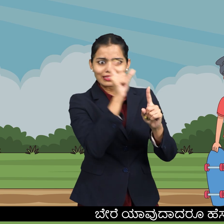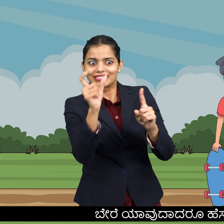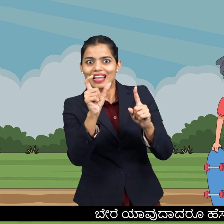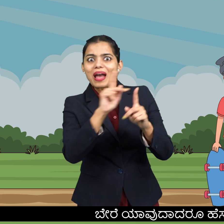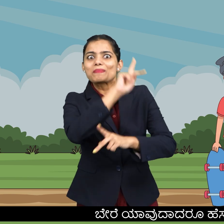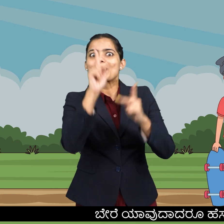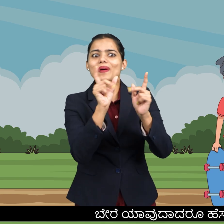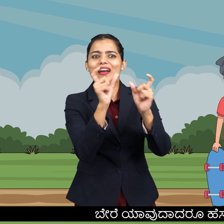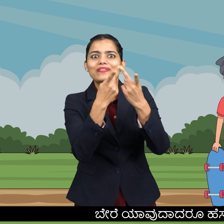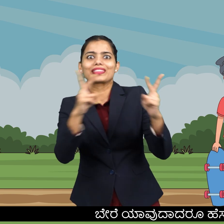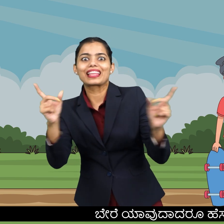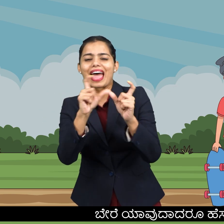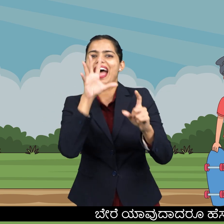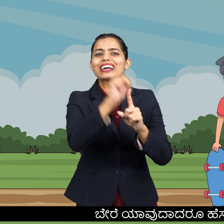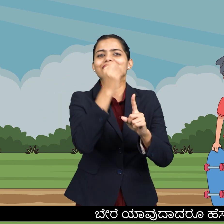ಮಾಡಬಹುದು.